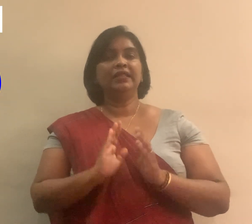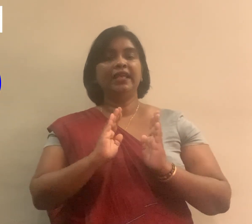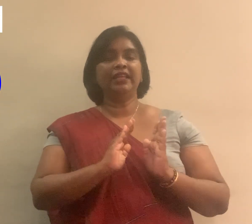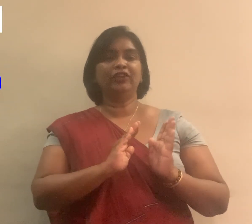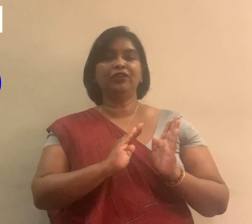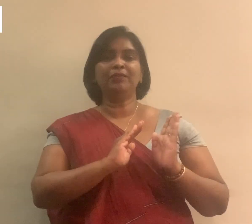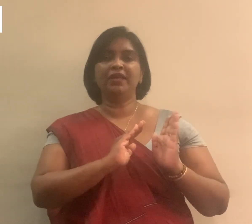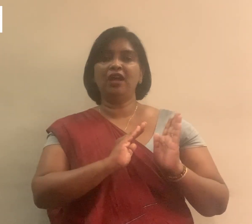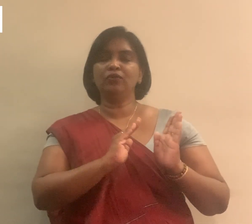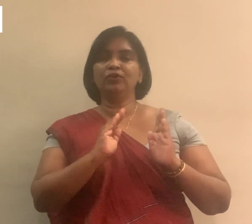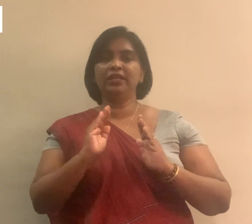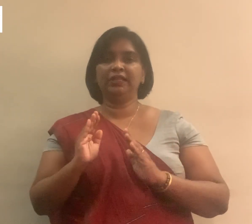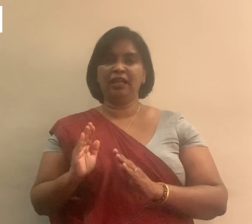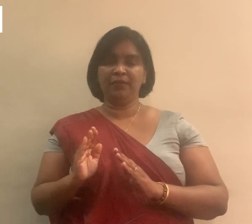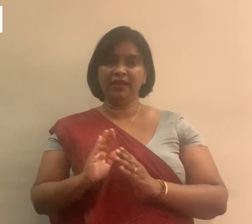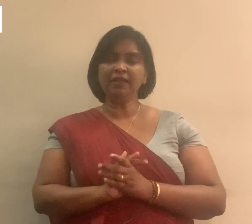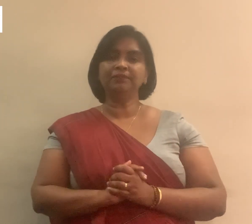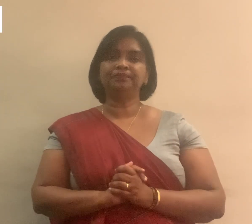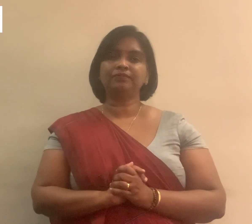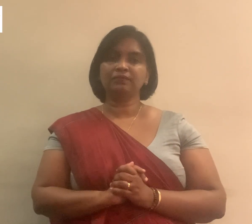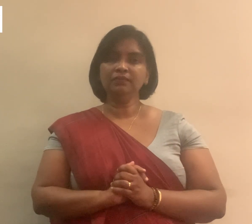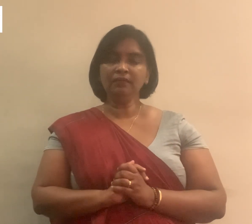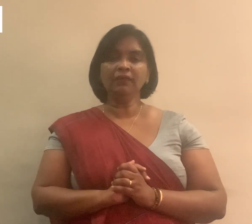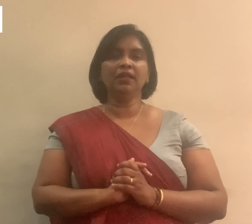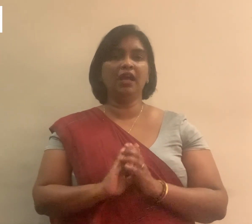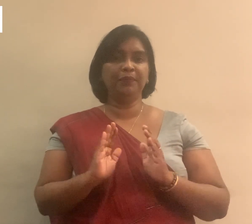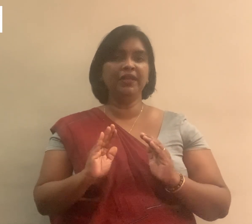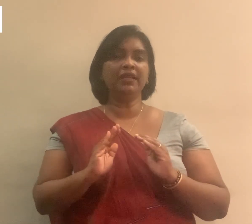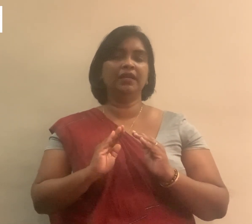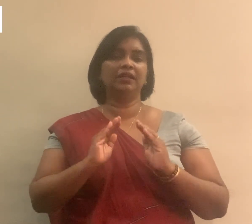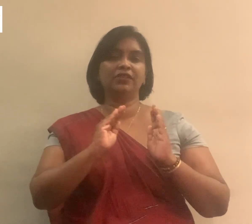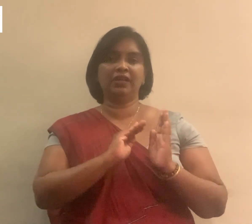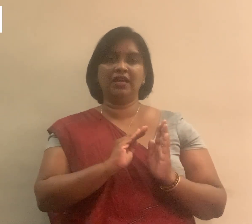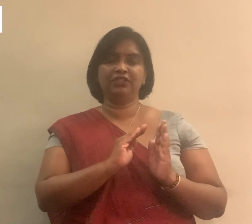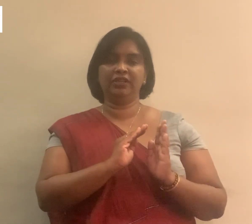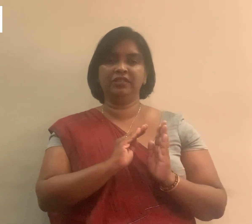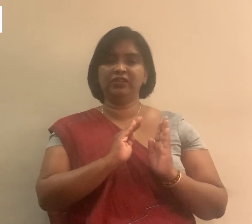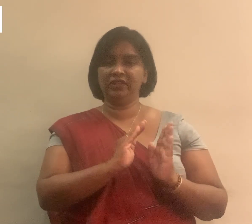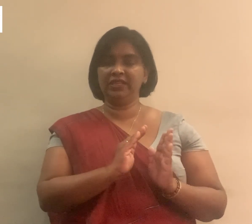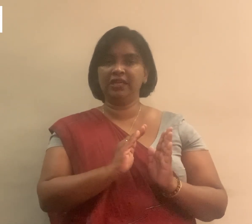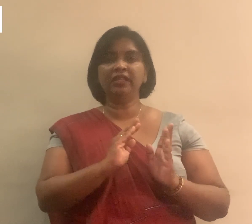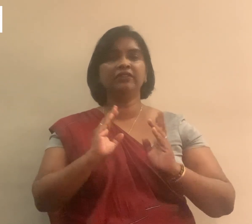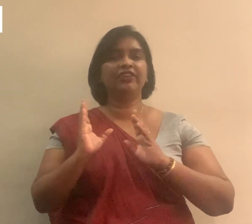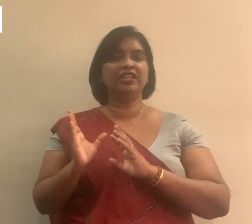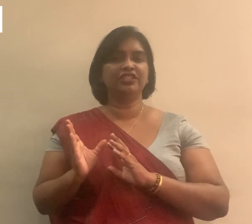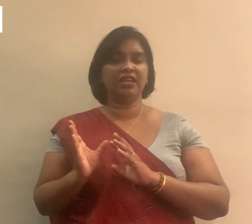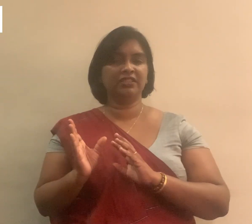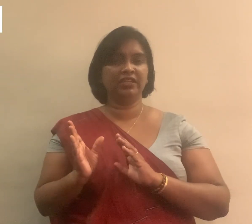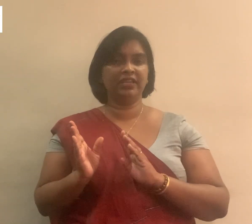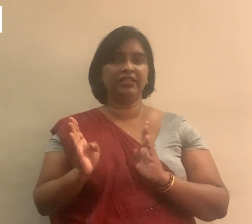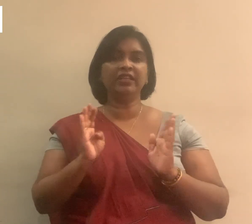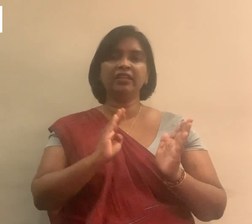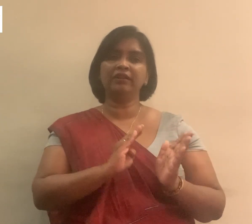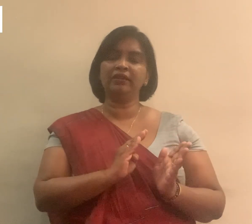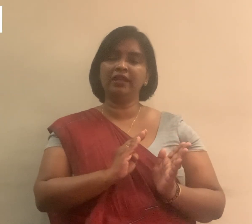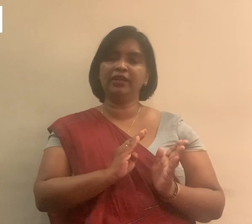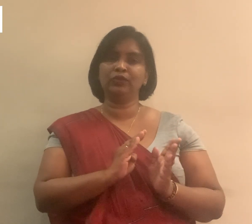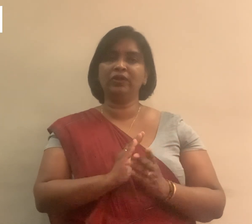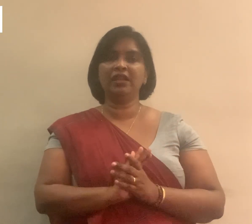දැන් එතකොට මේ අකුරු ටික තමයි අපි ස්වර ටිකයි ව්‍යංජන අක්ෂරයකට එකතු කරලා